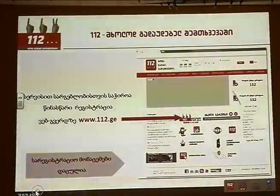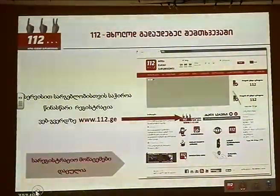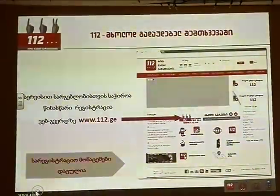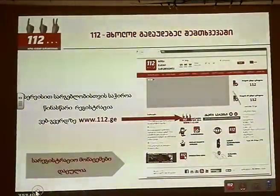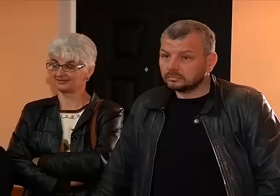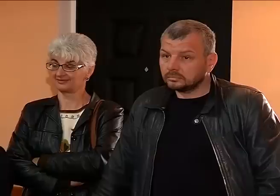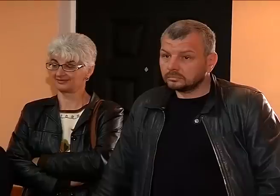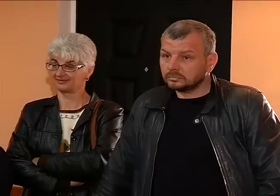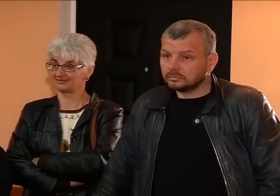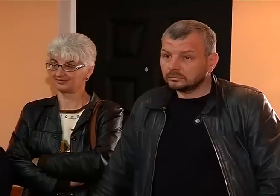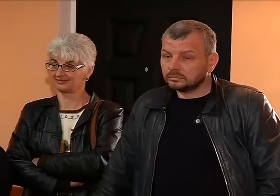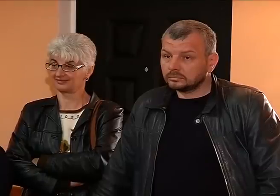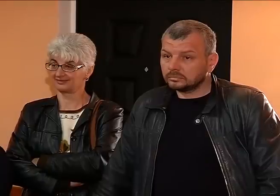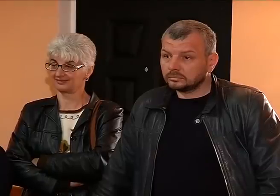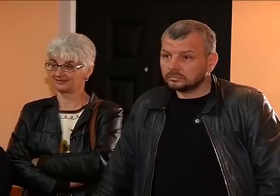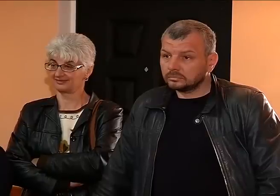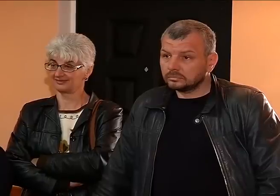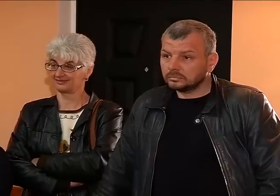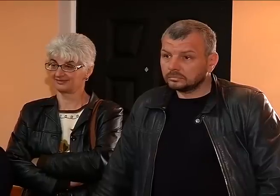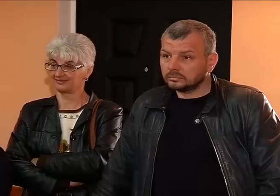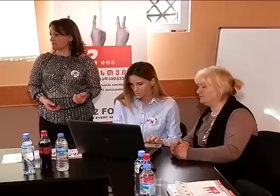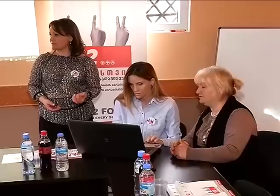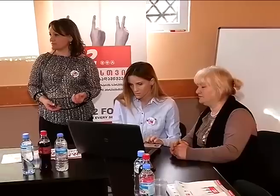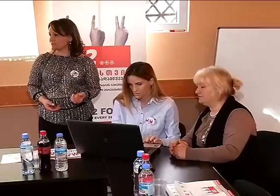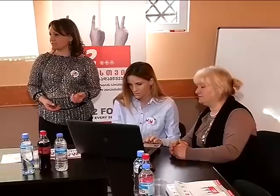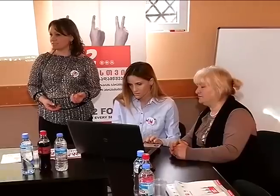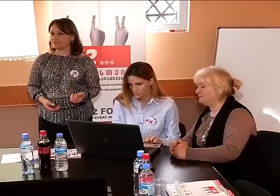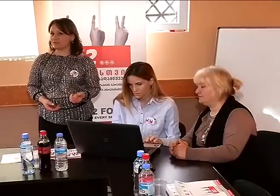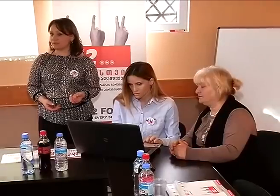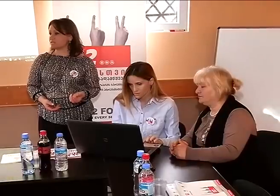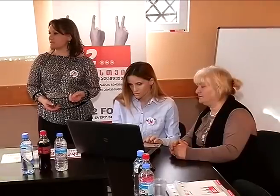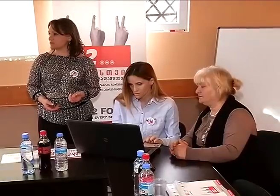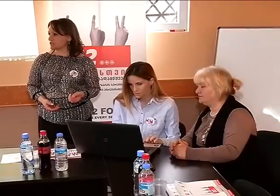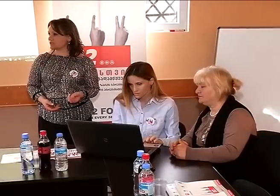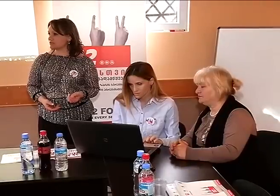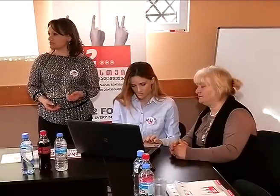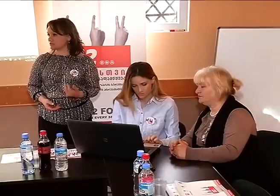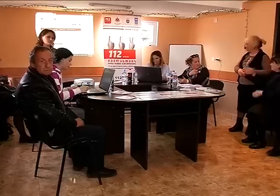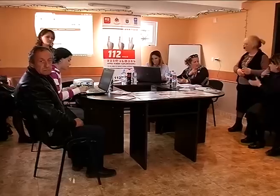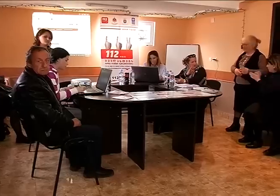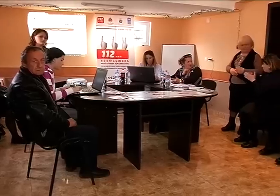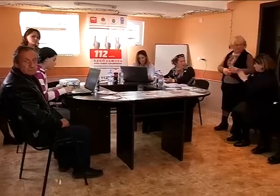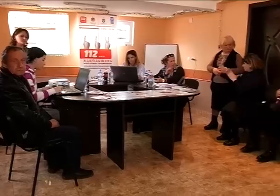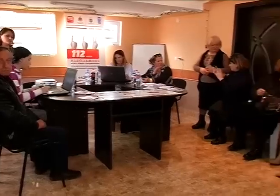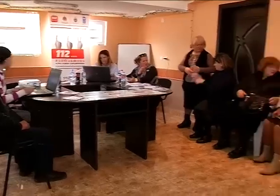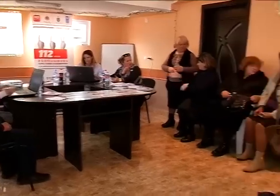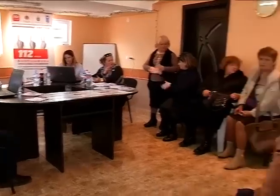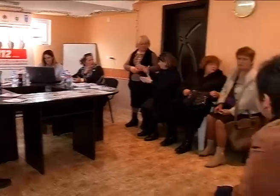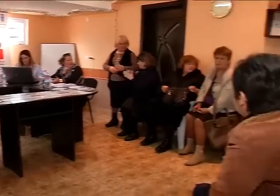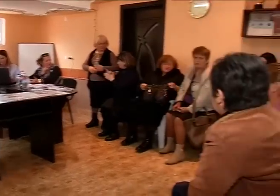ერთხელ. განთავსებული არის 112-ის ვებგვერდზე. ვიქცეთ ეს ინფორმაცია მქონდა, რომ მისი შვილის ტელეფონს შეიძლება რომ